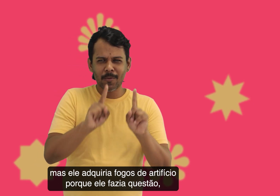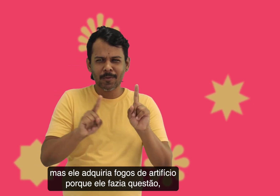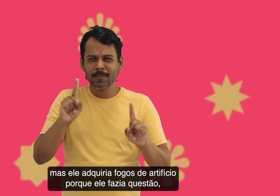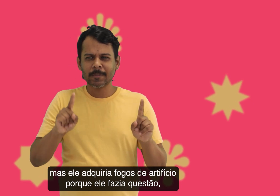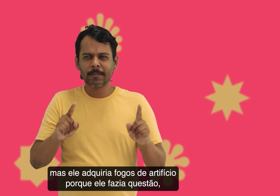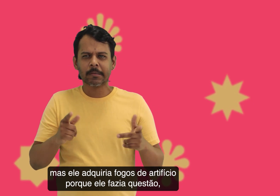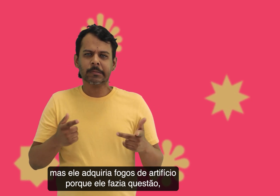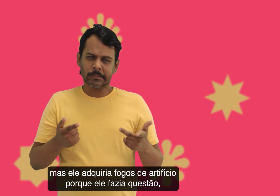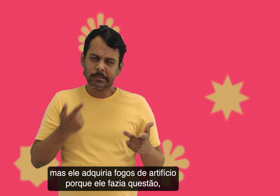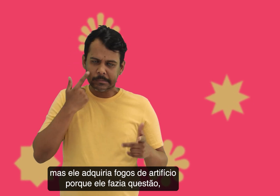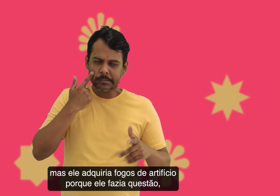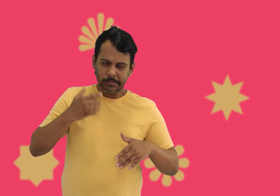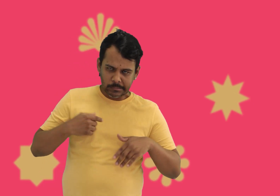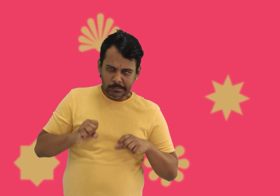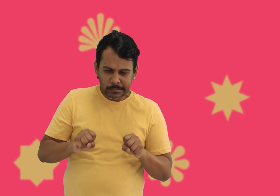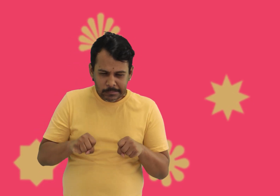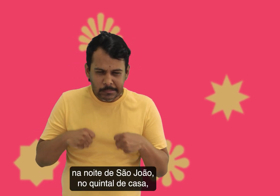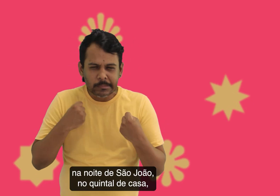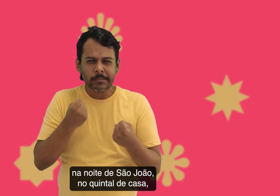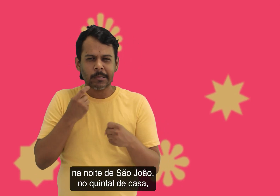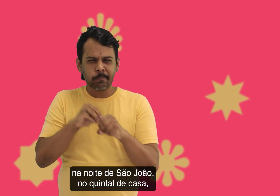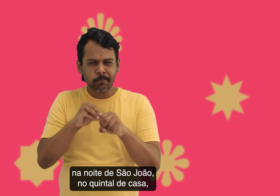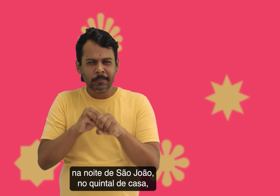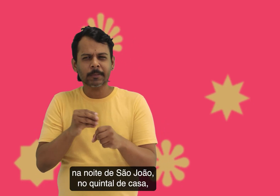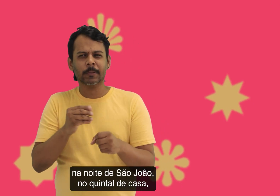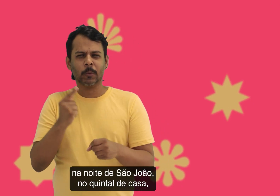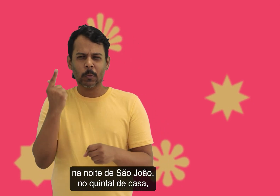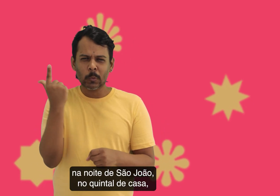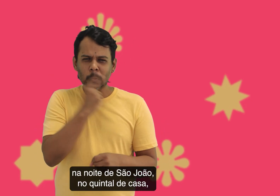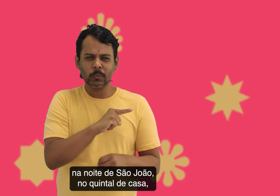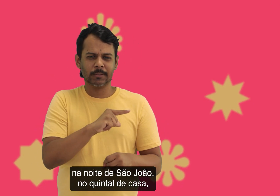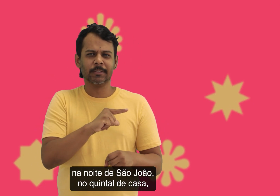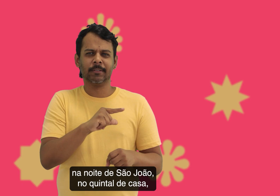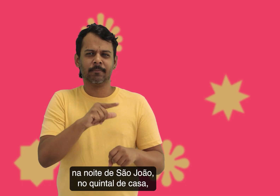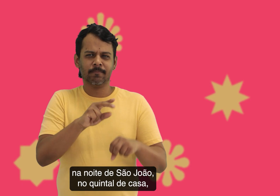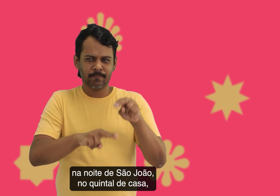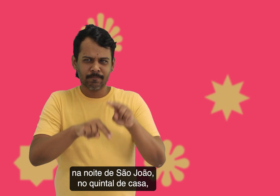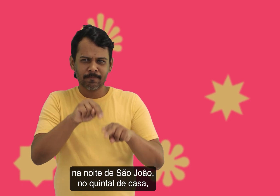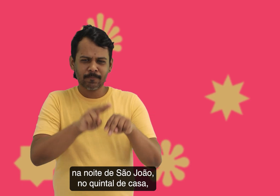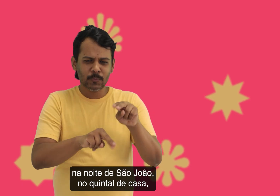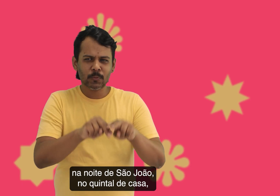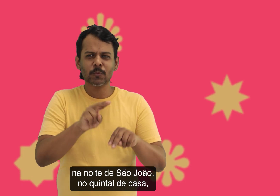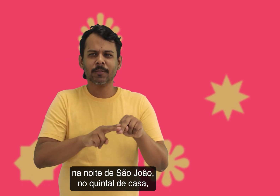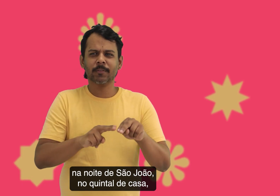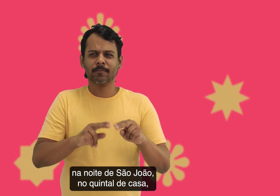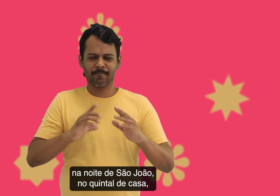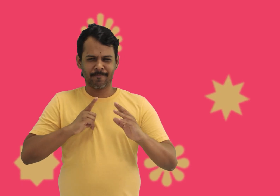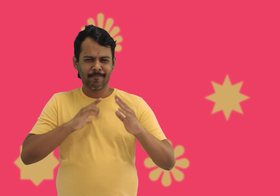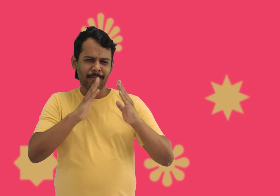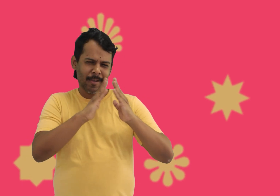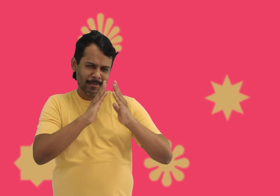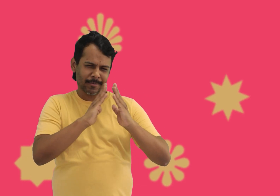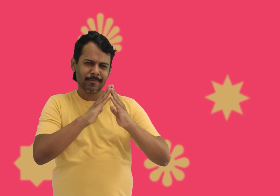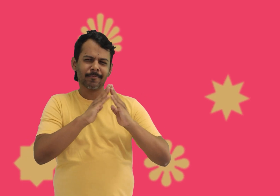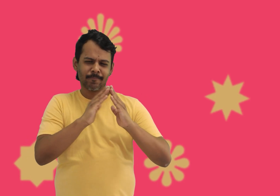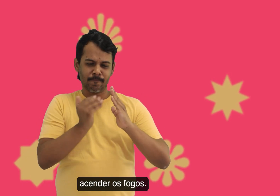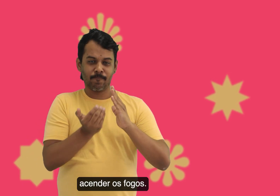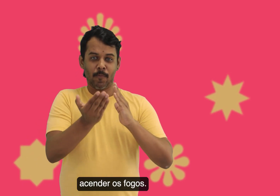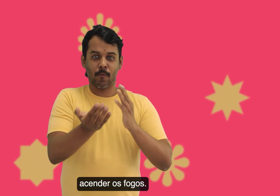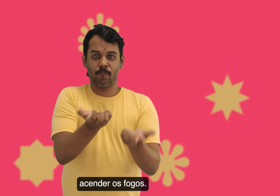de artifício porque ele fazia questão de, na noite de São João, no quintal de casa,